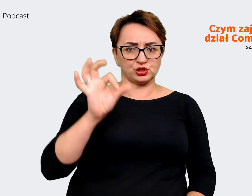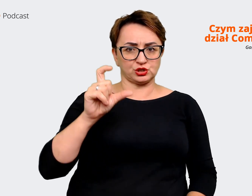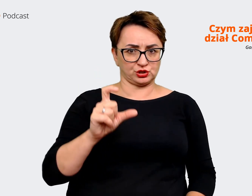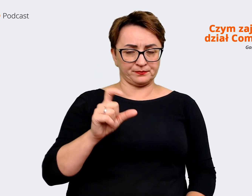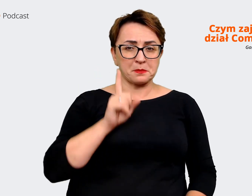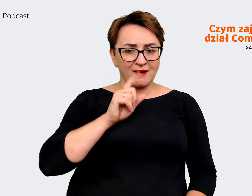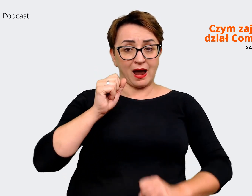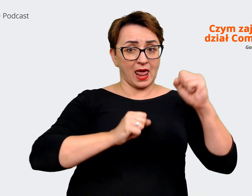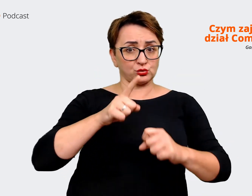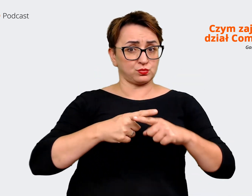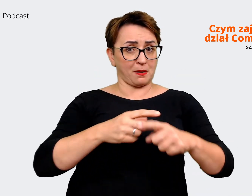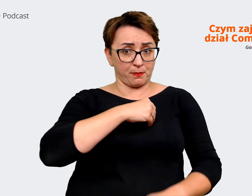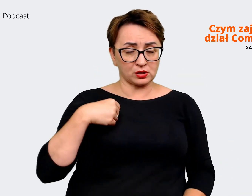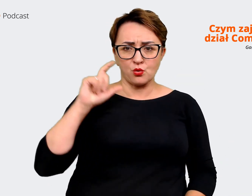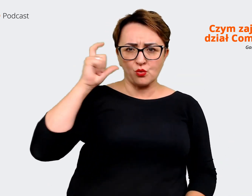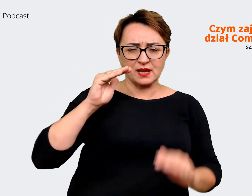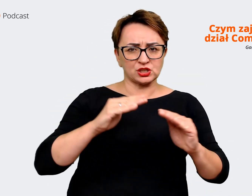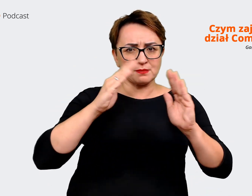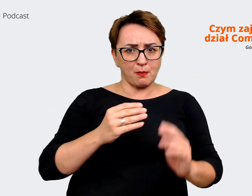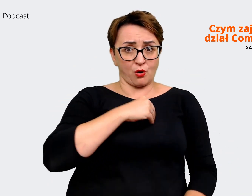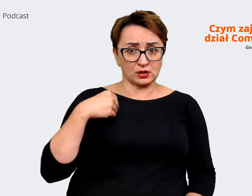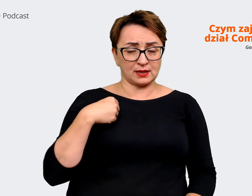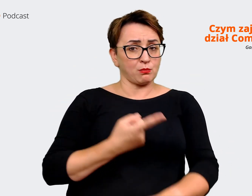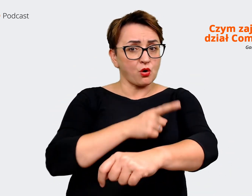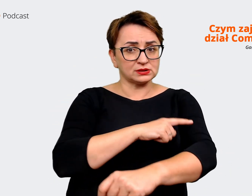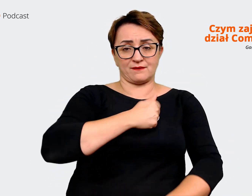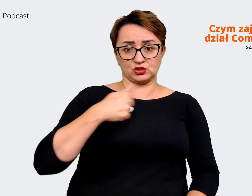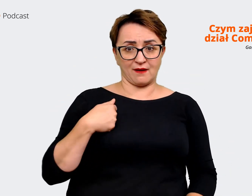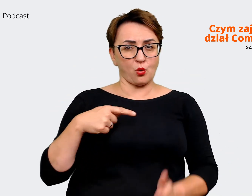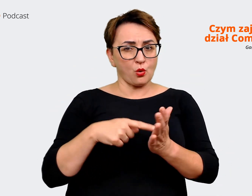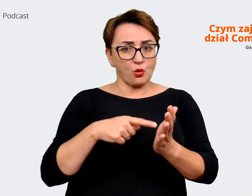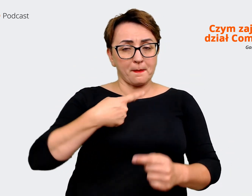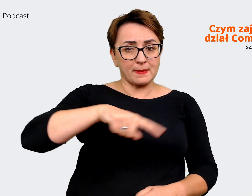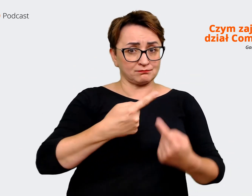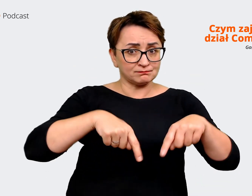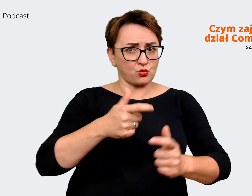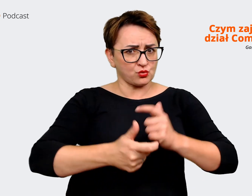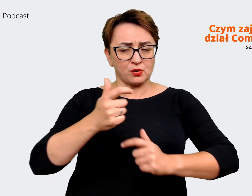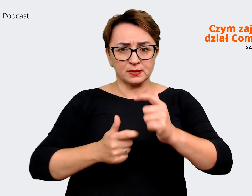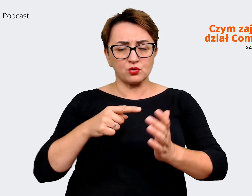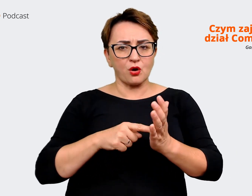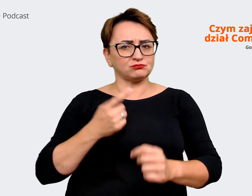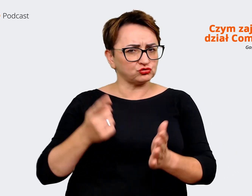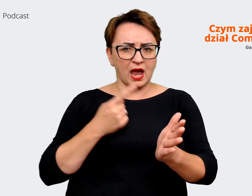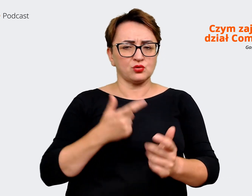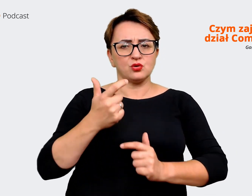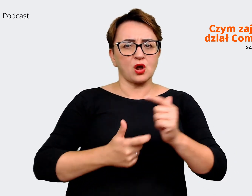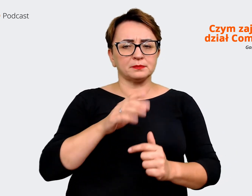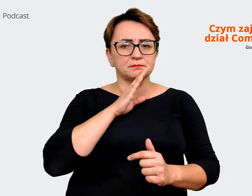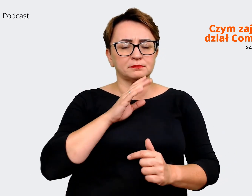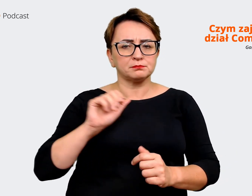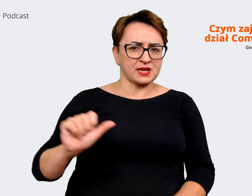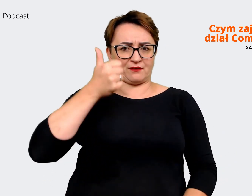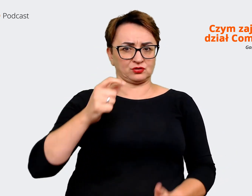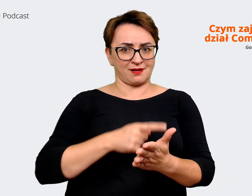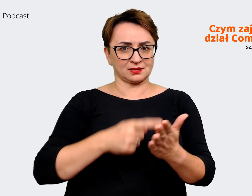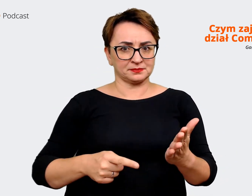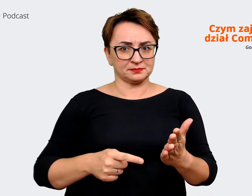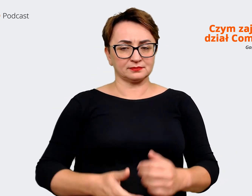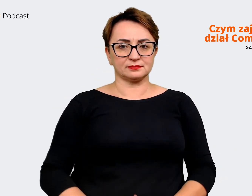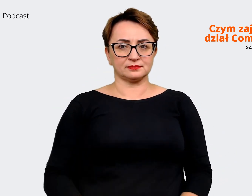się rozwijała, a jednocześnie będzie bardzo niskie ryzyko regulacyjne. Łukasz, dlaczego dobrze tu być? Dobrze tu być, bo